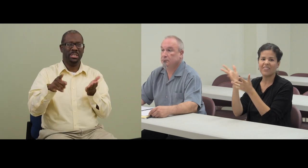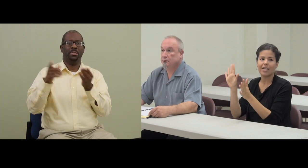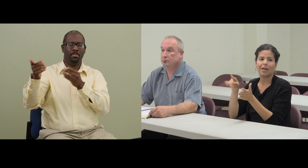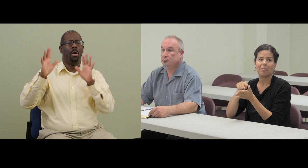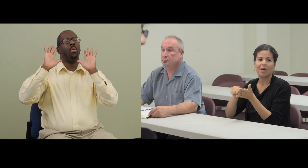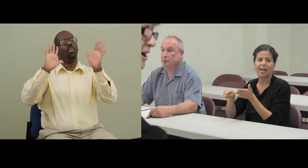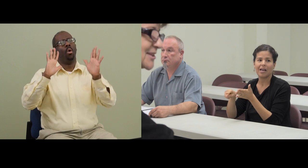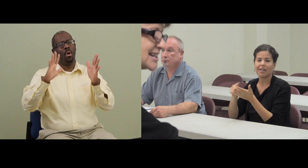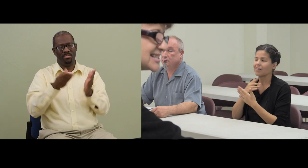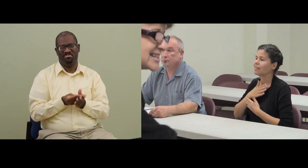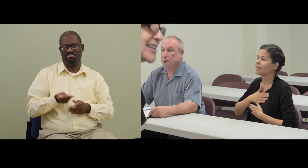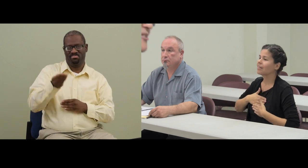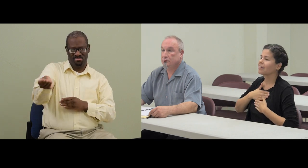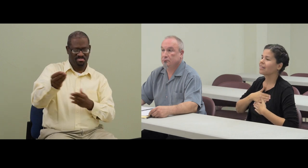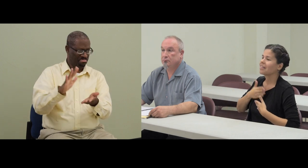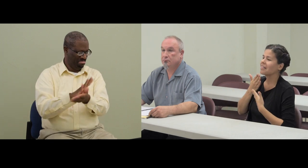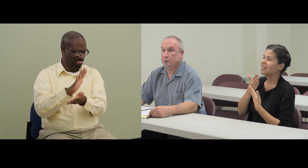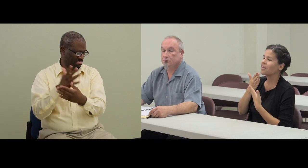mayo